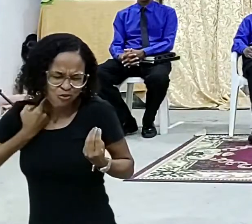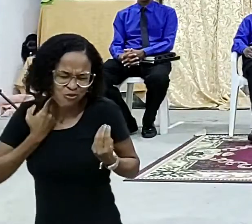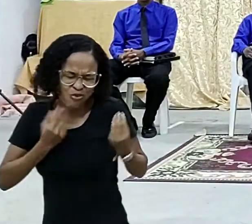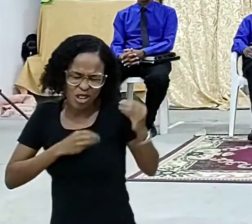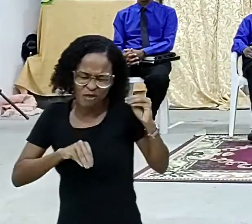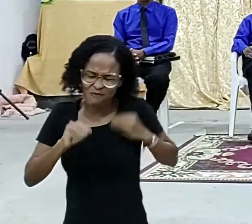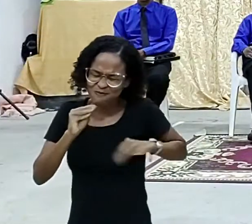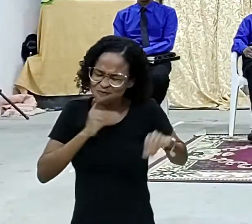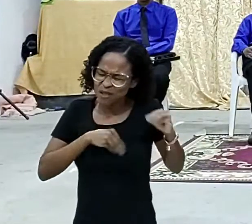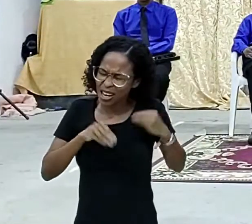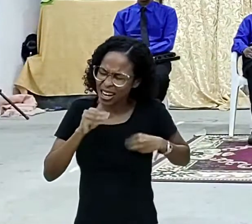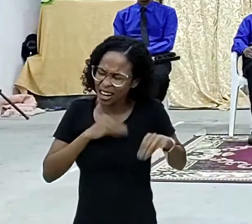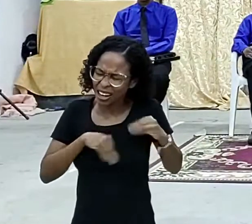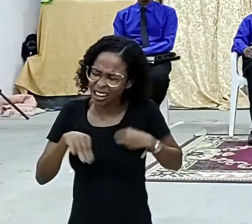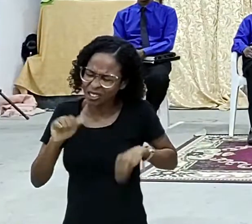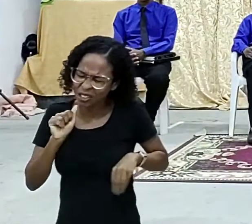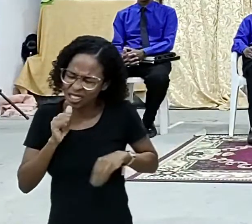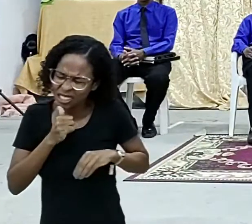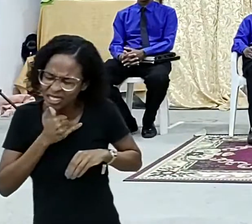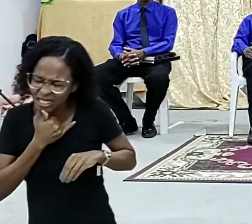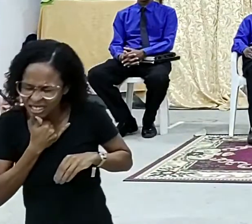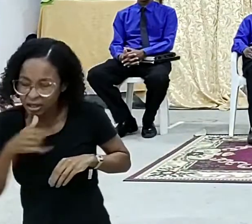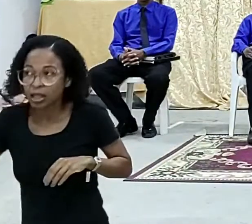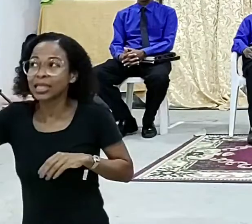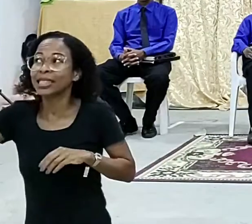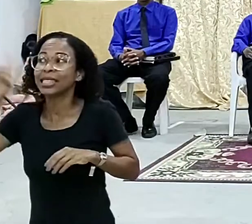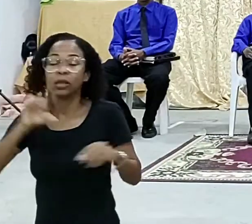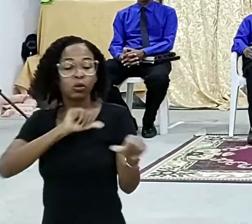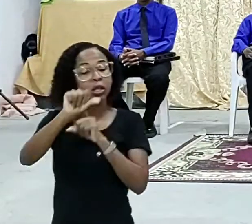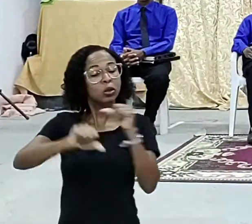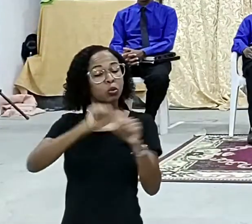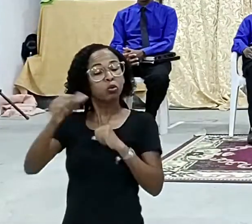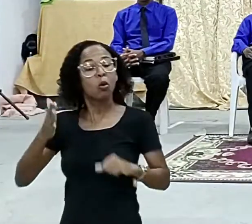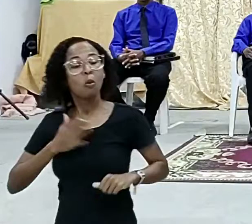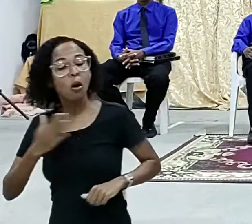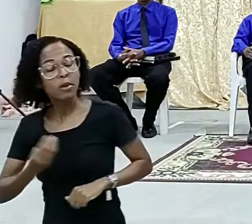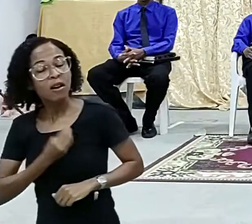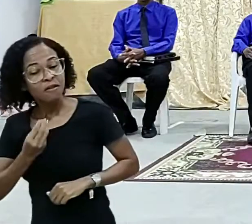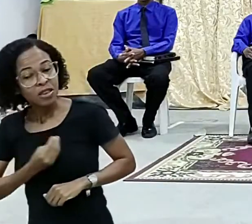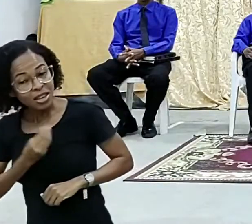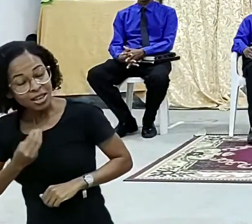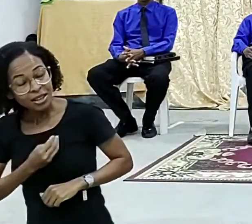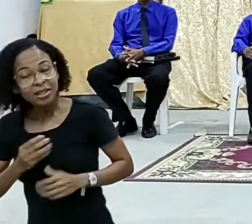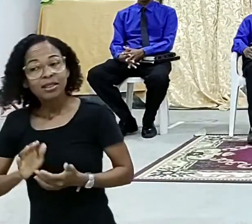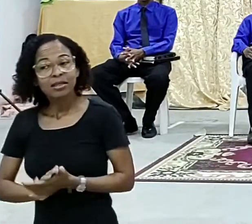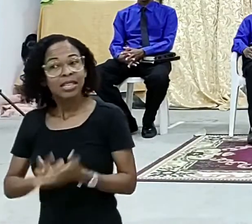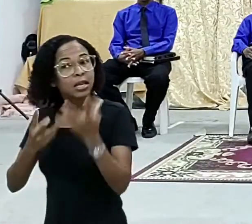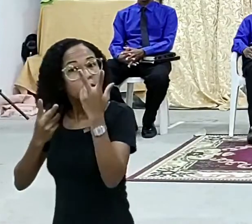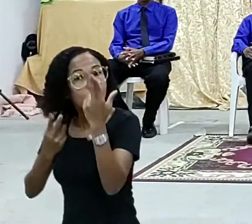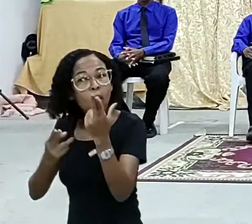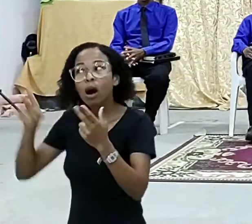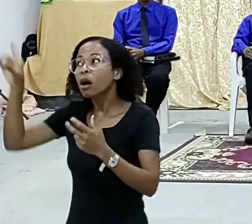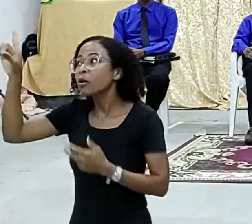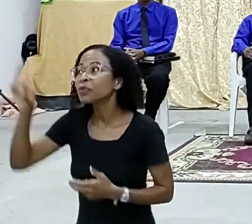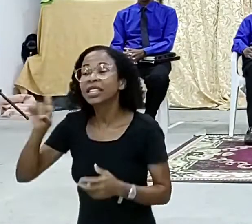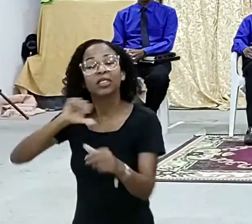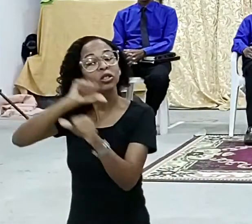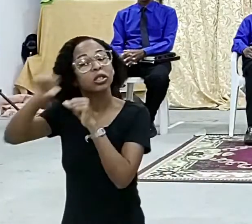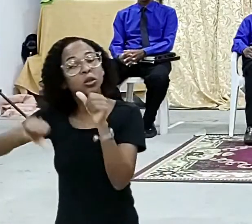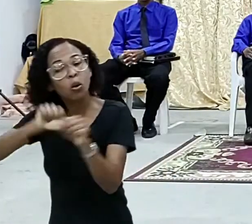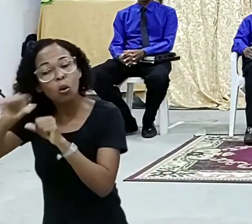Deus, ele muda o quadro de vidas, assim como mudou daquele povo, assim